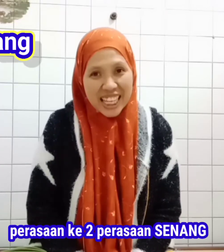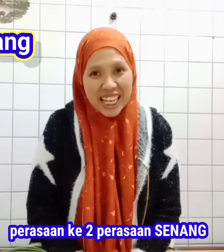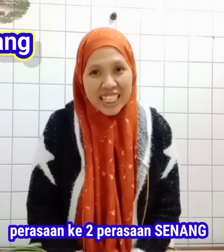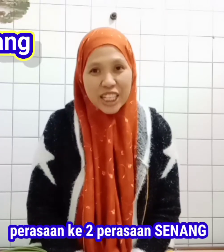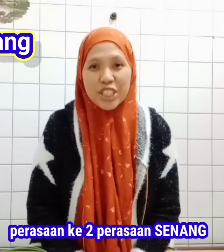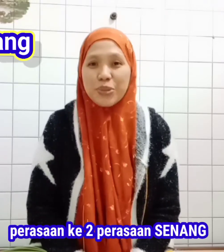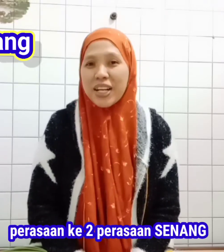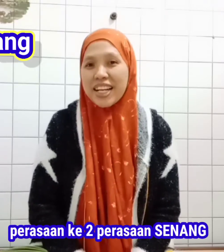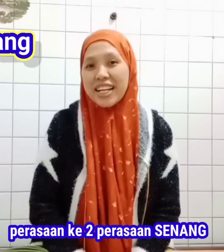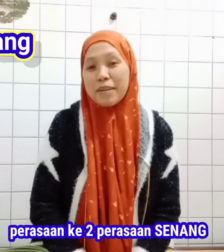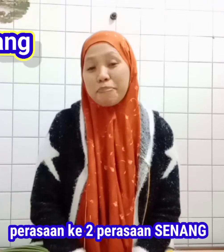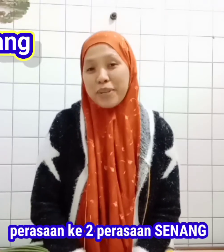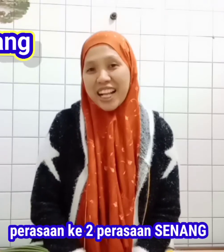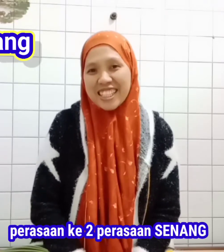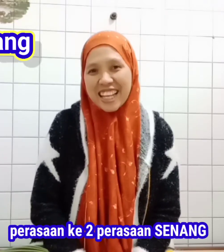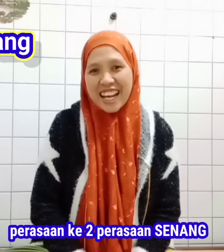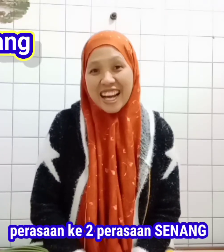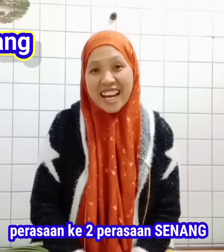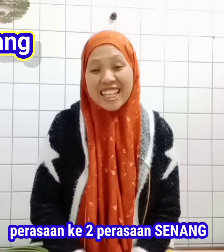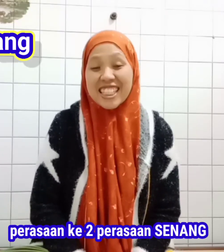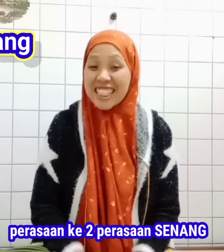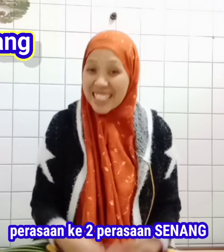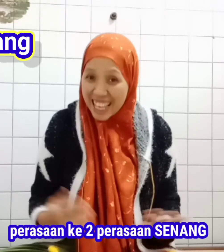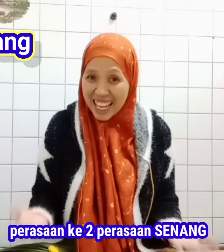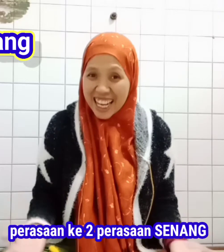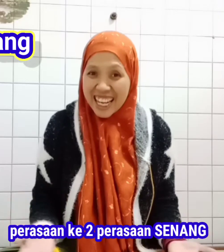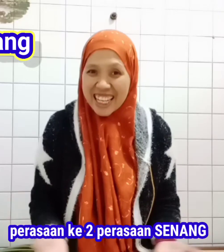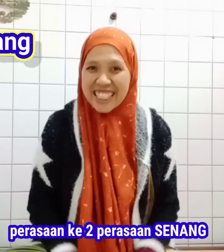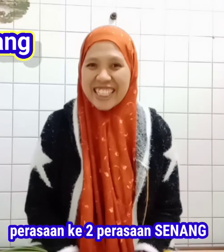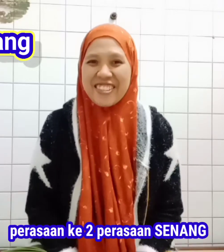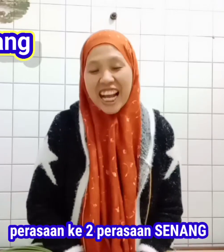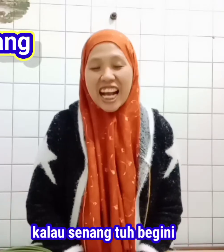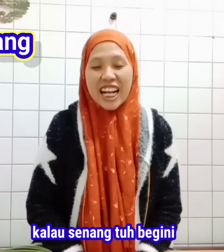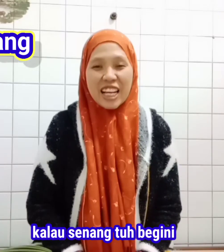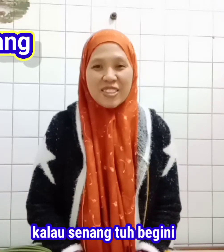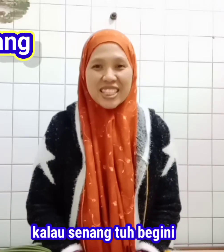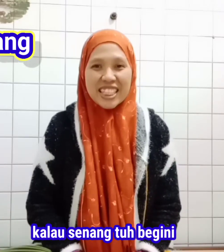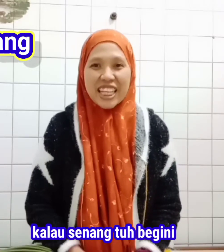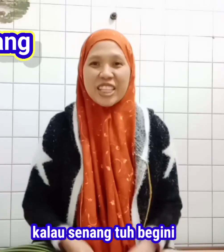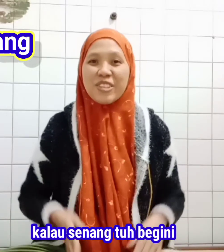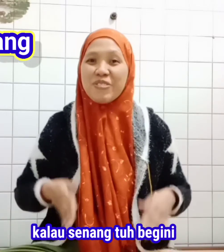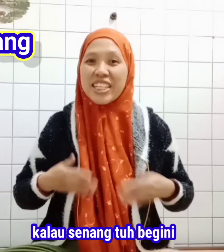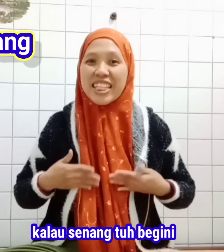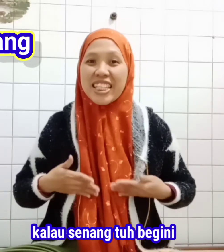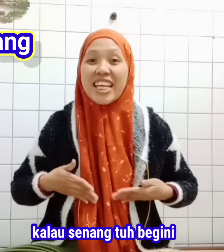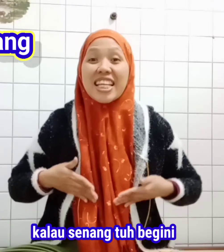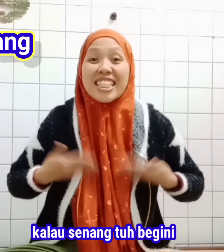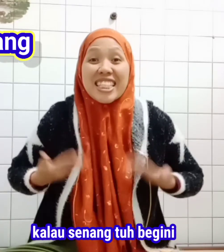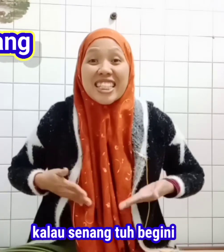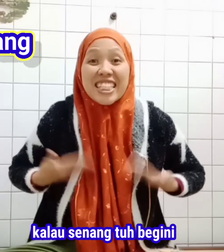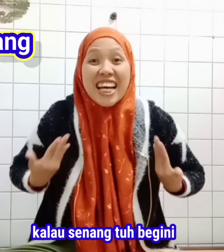Perasaan yang kedua, perasaan senang gitu. Kalau senang itu begini,